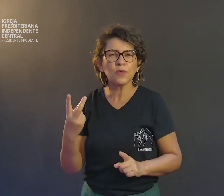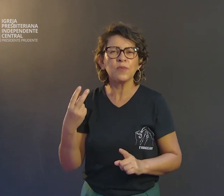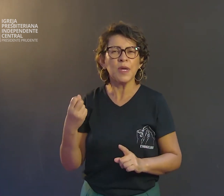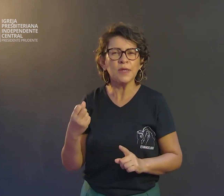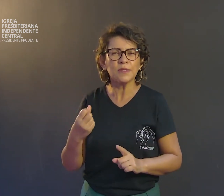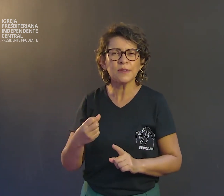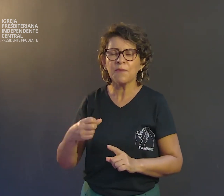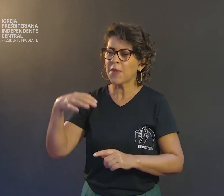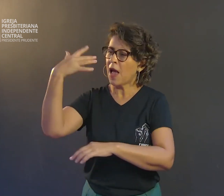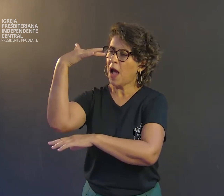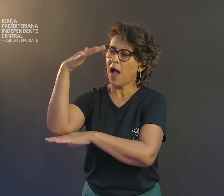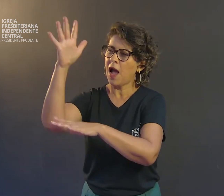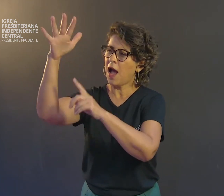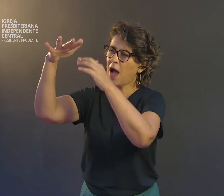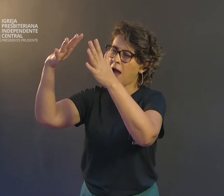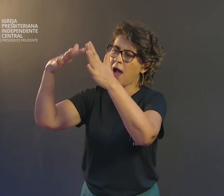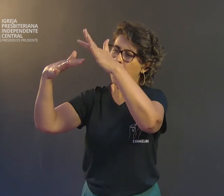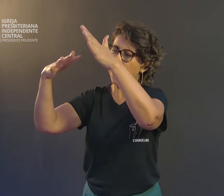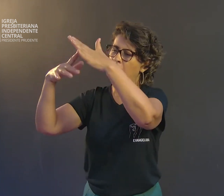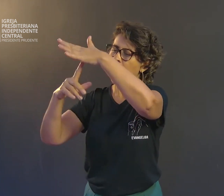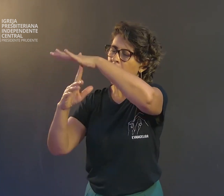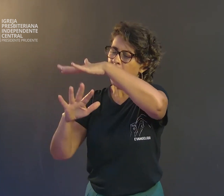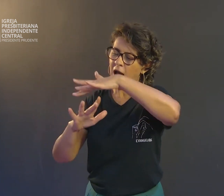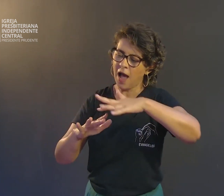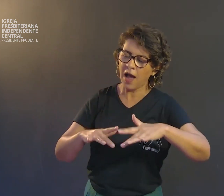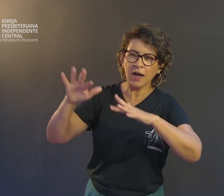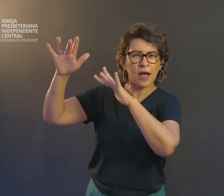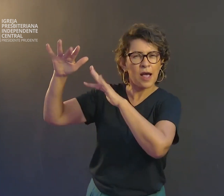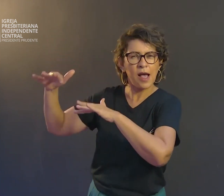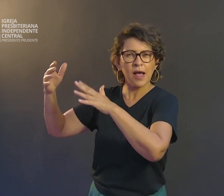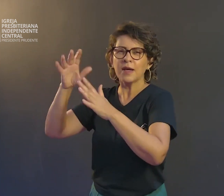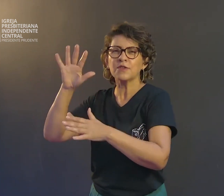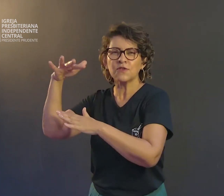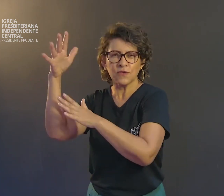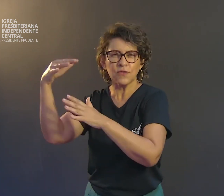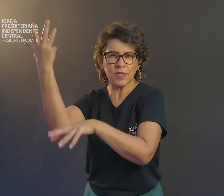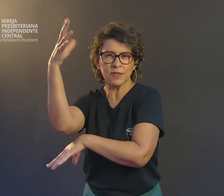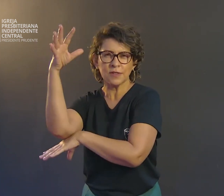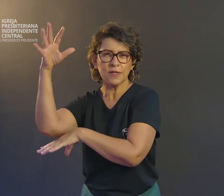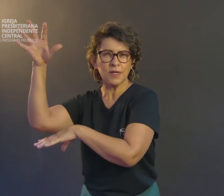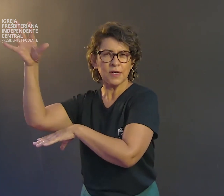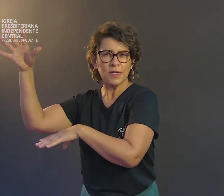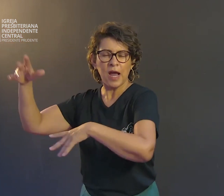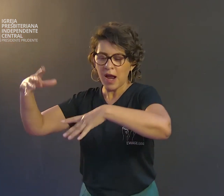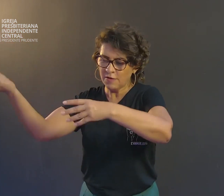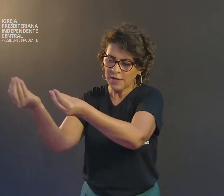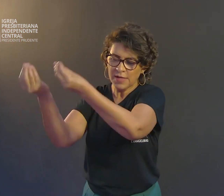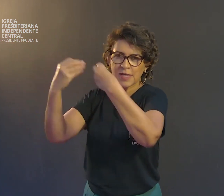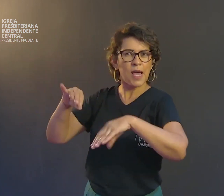árvore servem para a cura das nações. Já não haverá maldição nenhuma. O trono de Deus e do